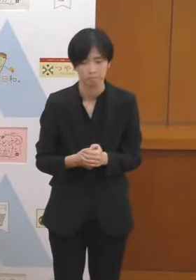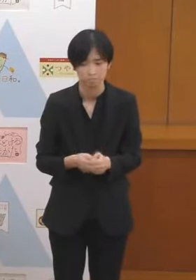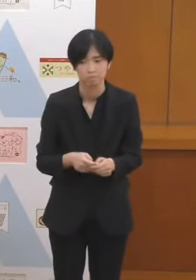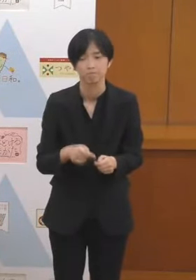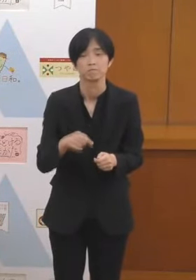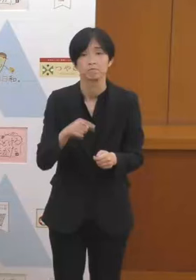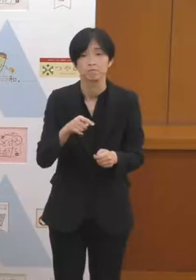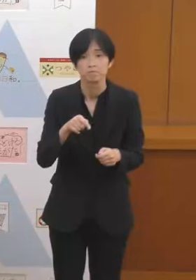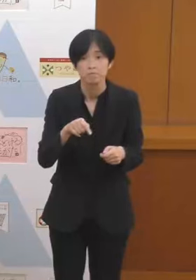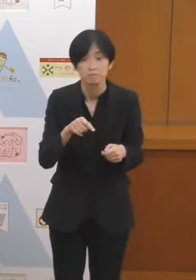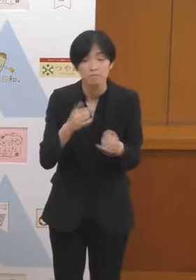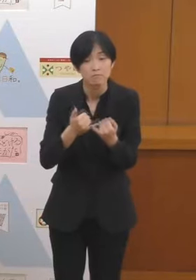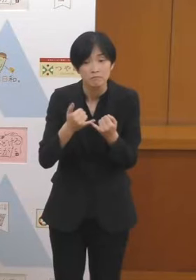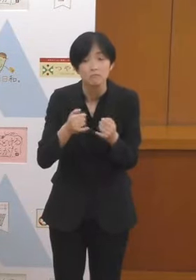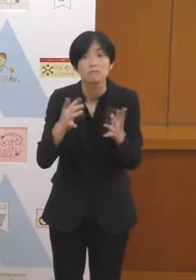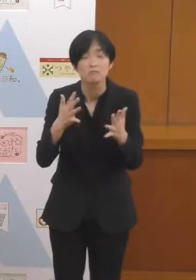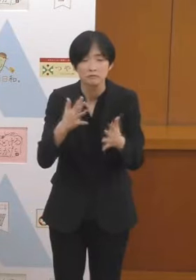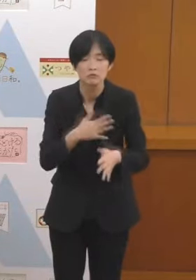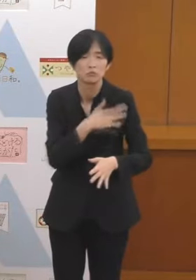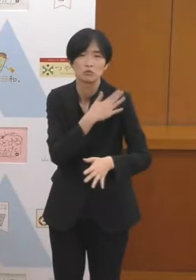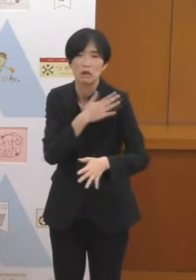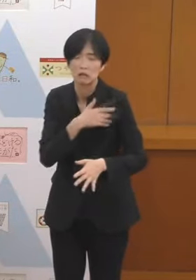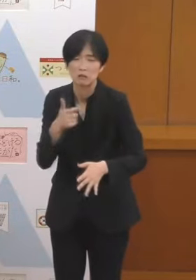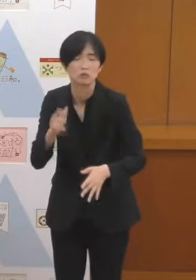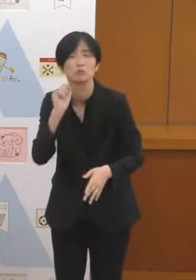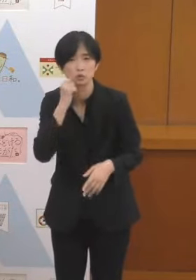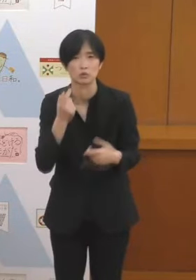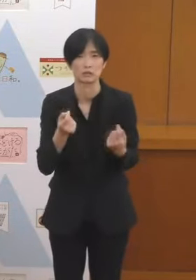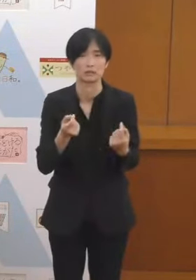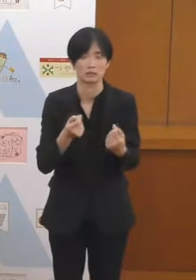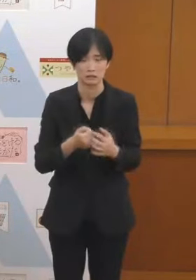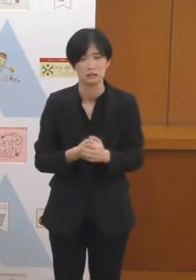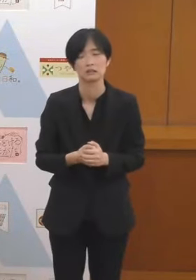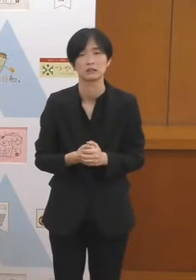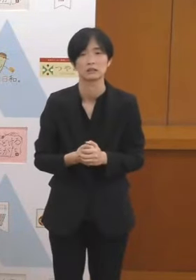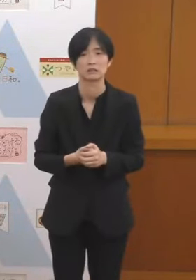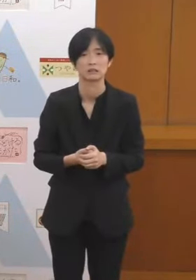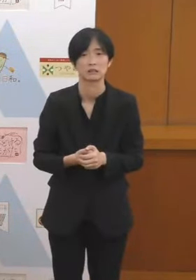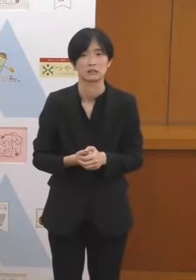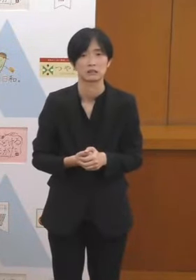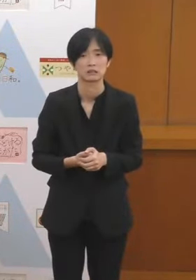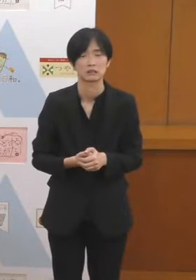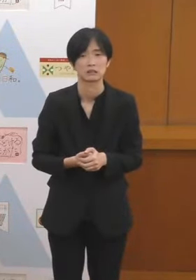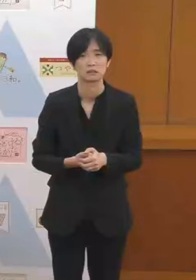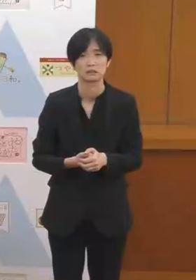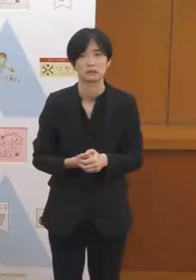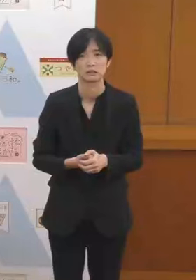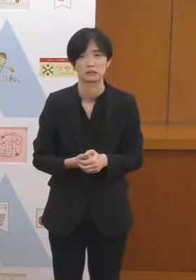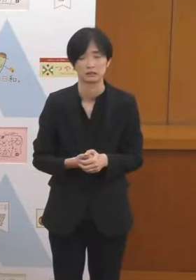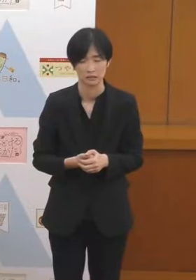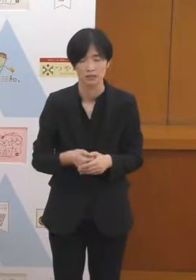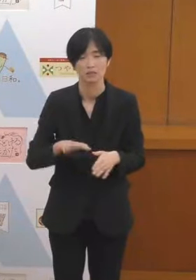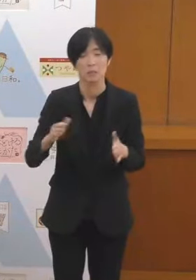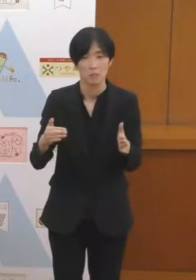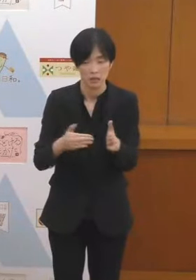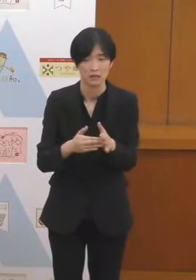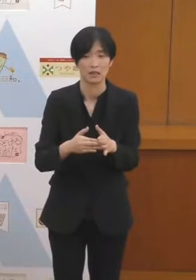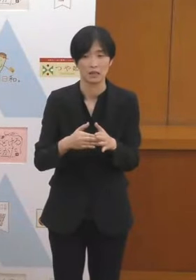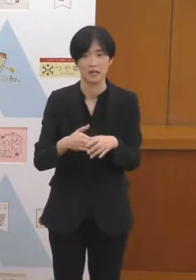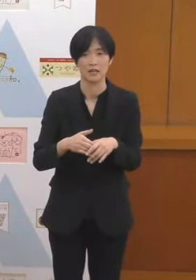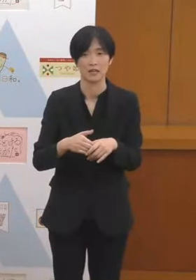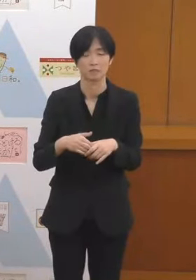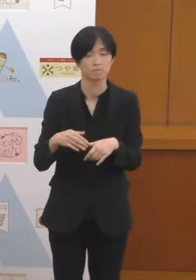できなくなるのではないかという懸念もありますのでうんこれまで本当に全国の皆様に